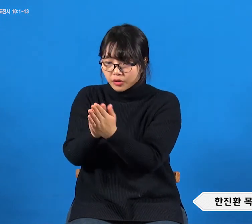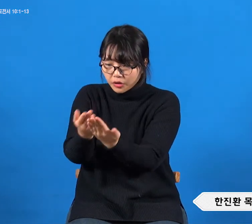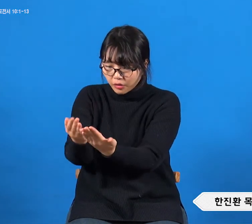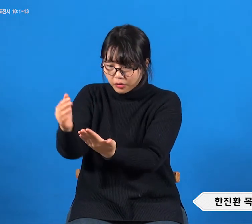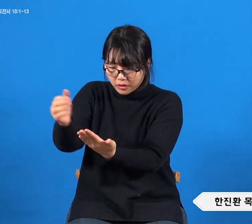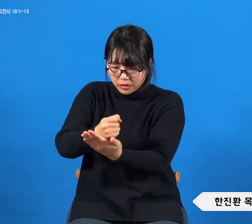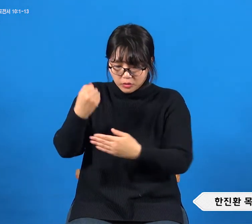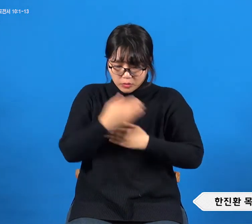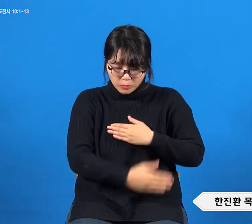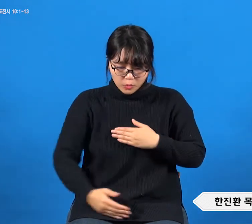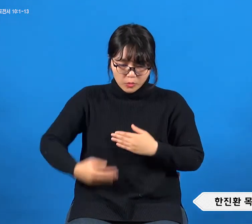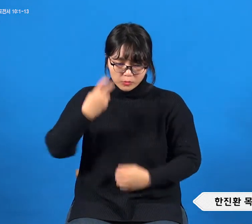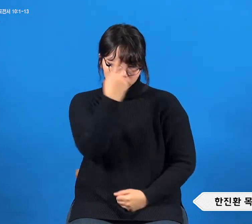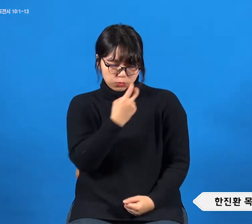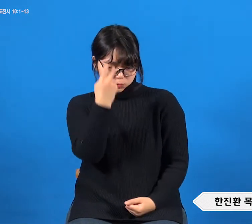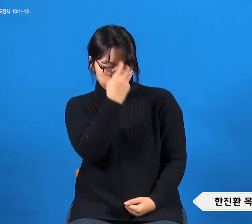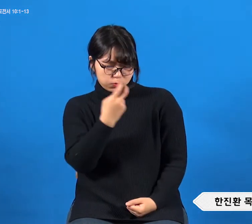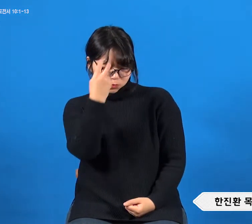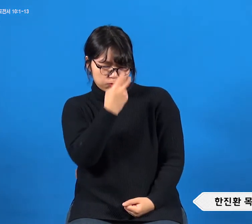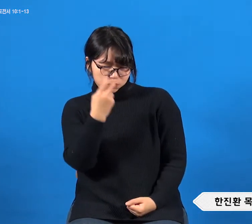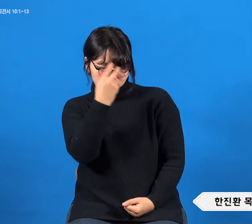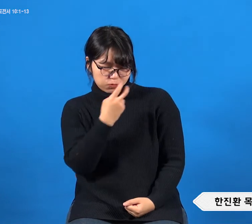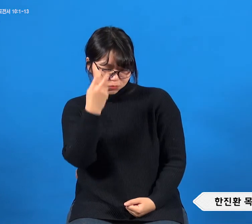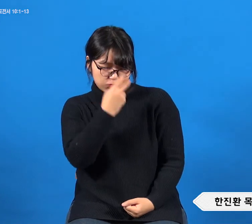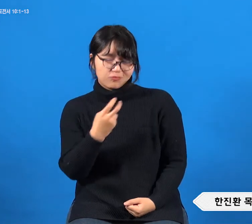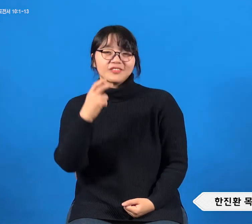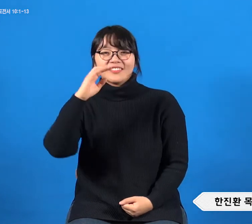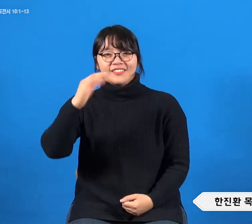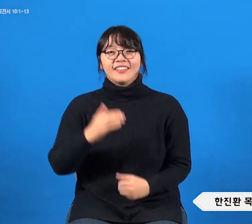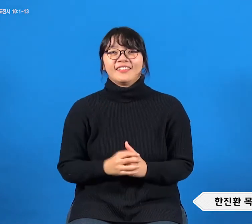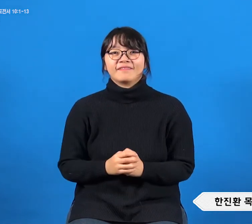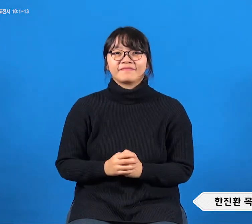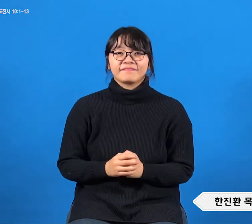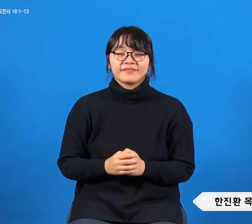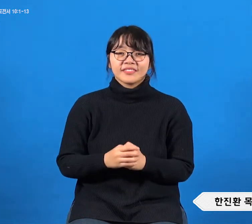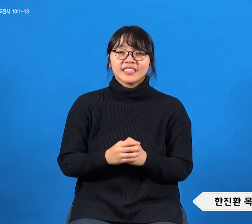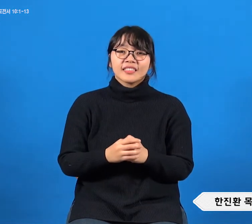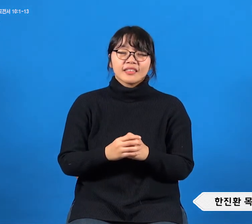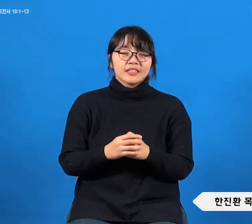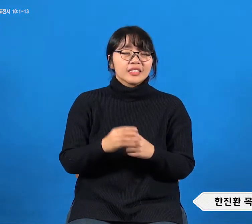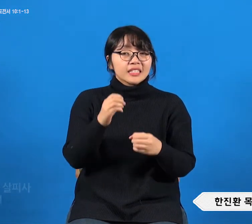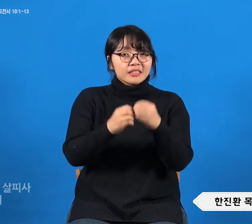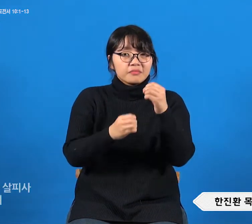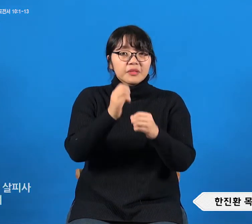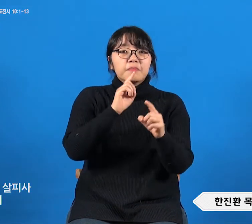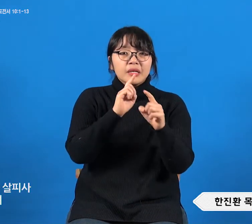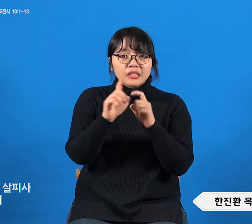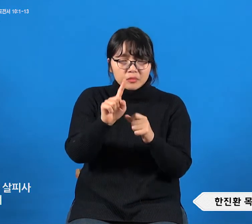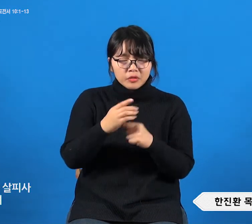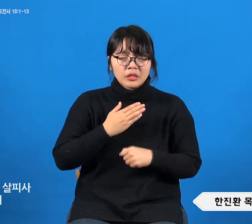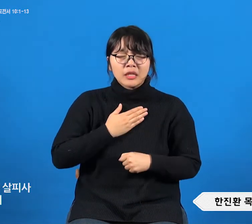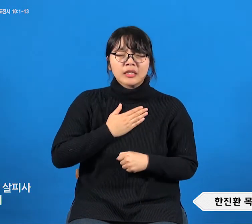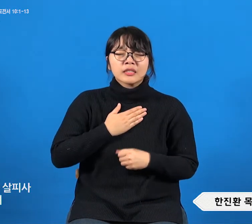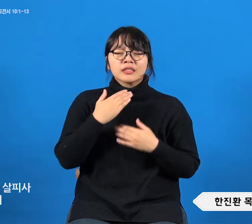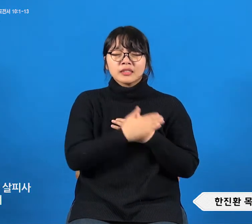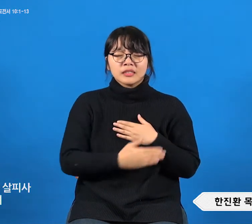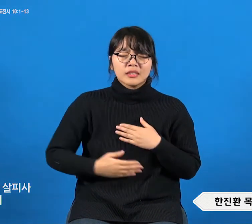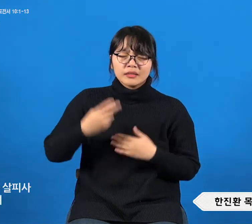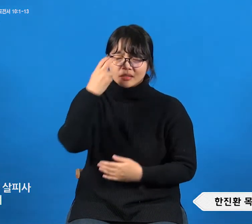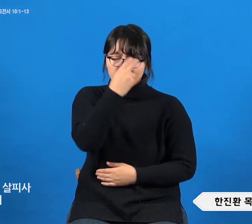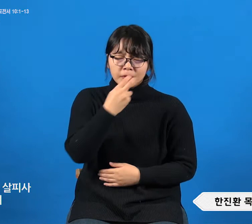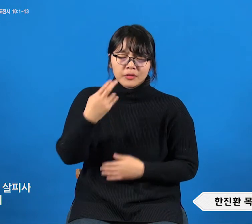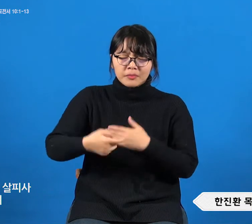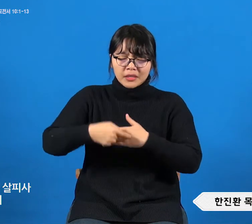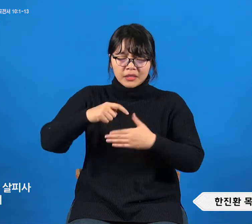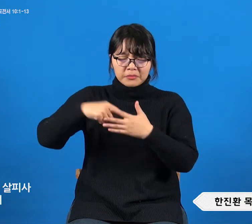합니다. 시편 139편 23절부터 보면 하나님이여 나를 살피사 내 마음을